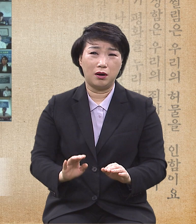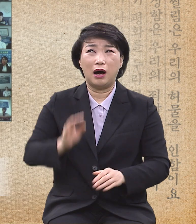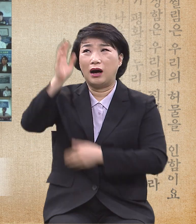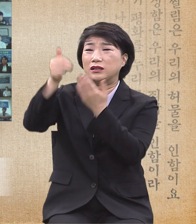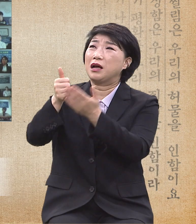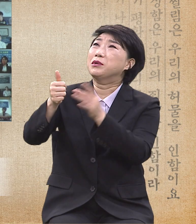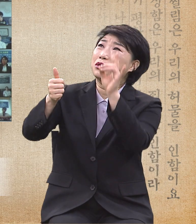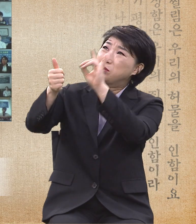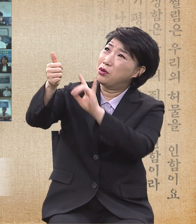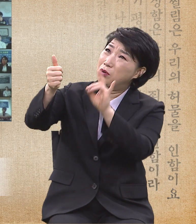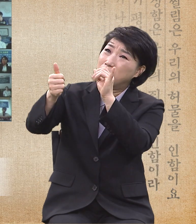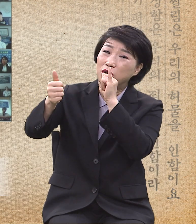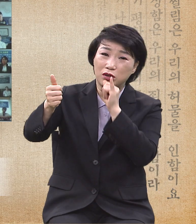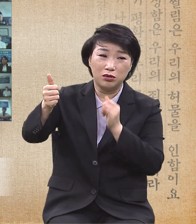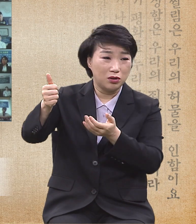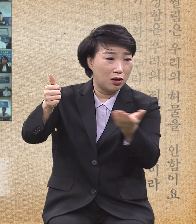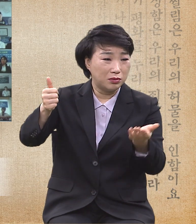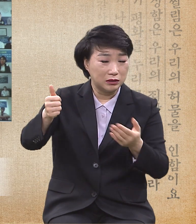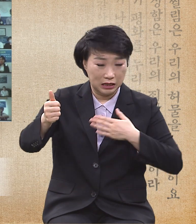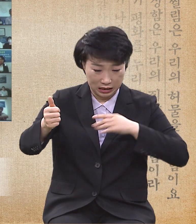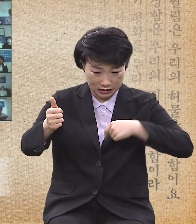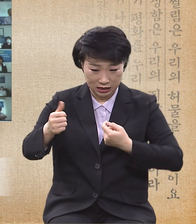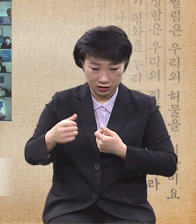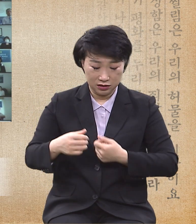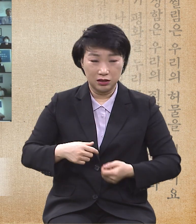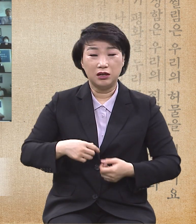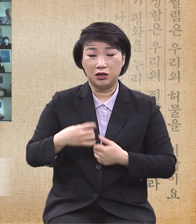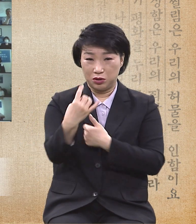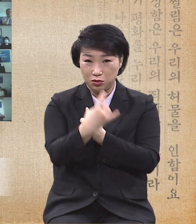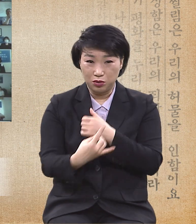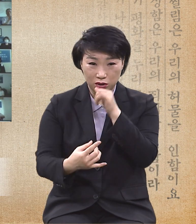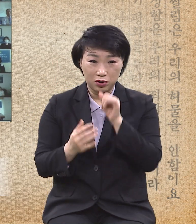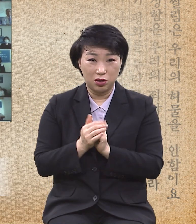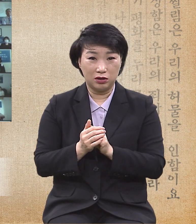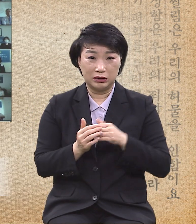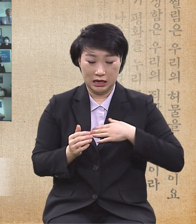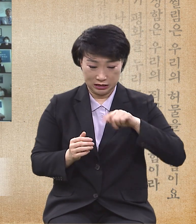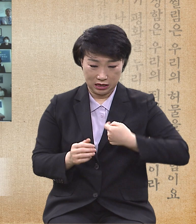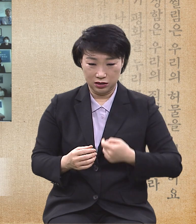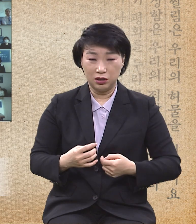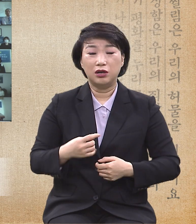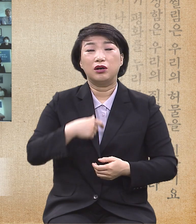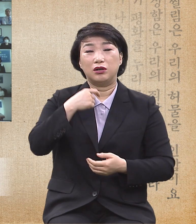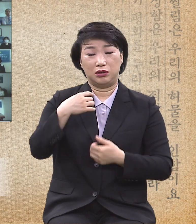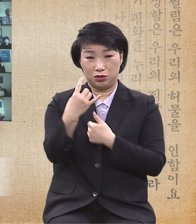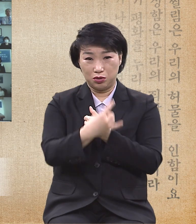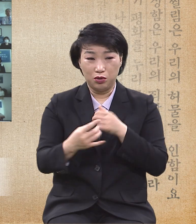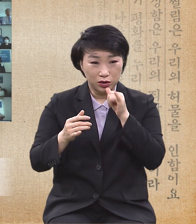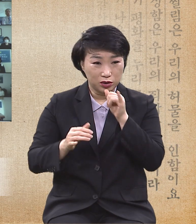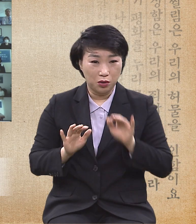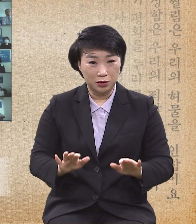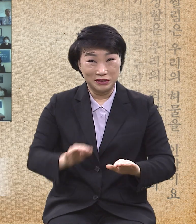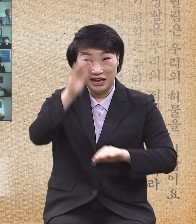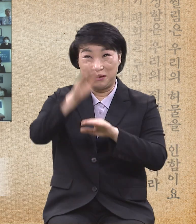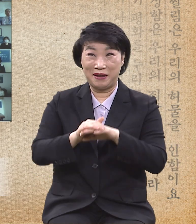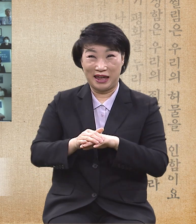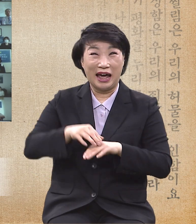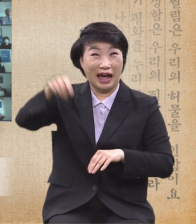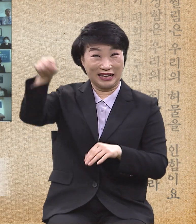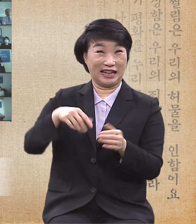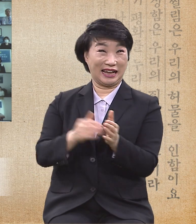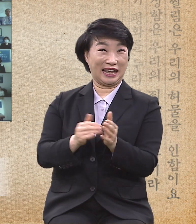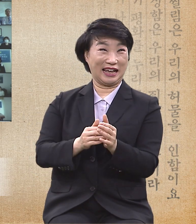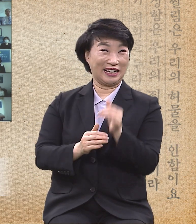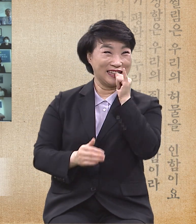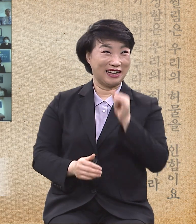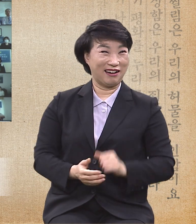하나님을 속이고 자기를 기만하고 자기를 속이고 오늘 예배 드리고 왔어.